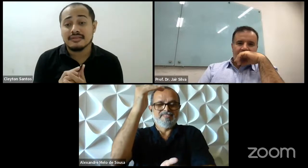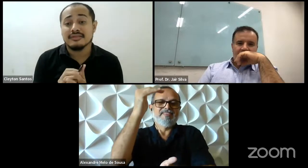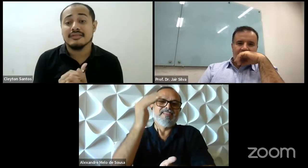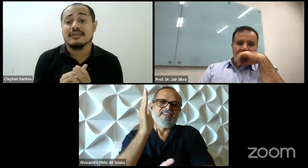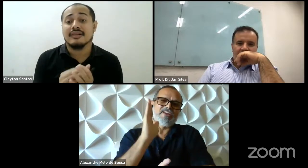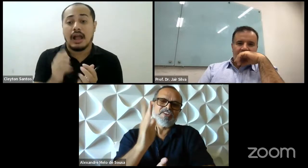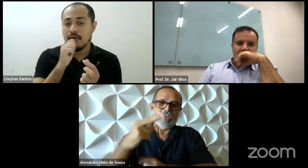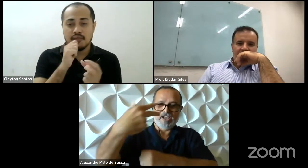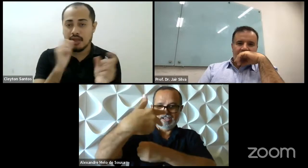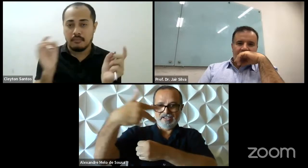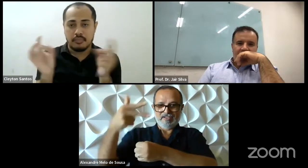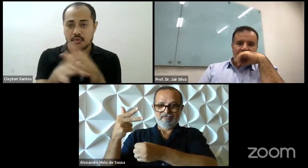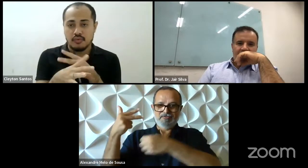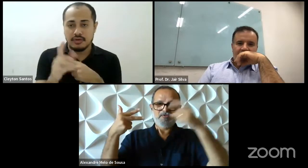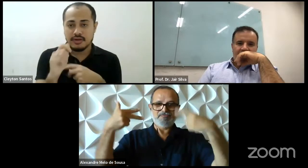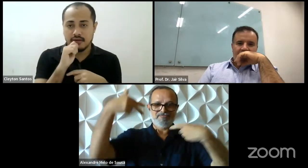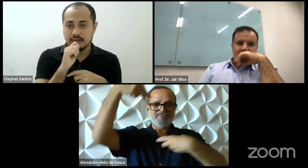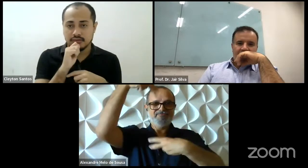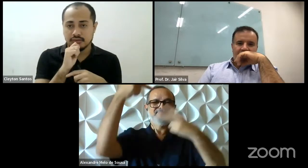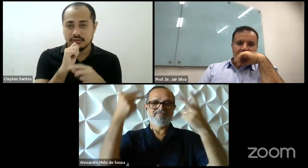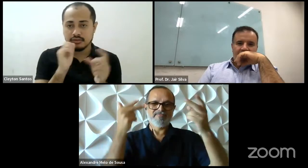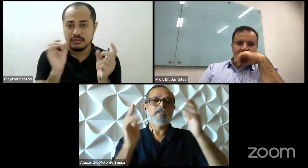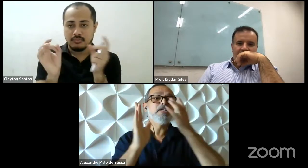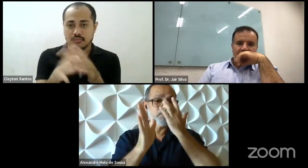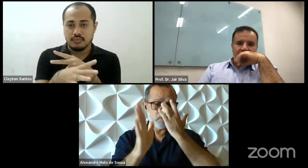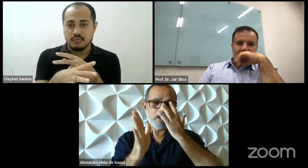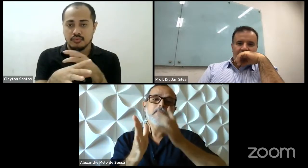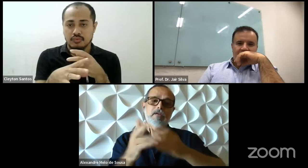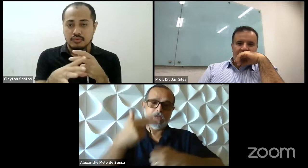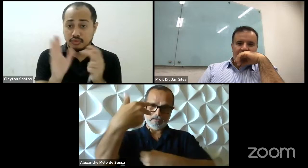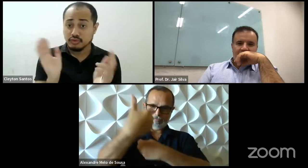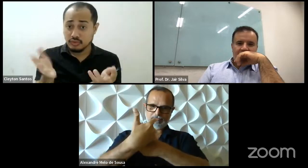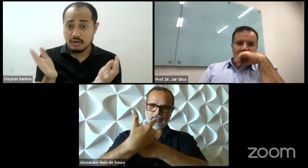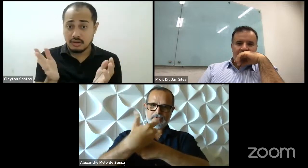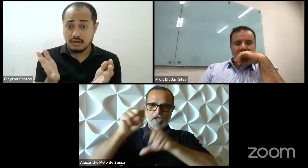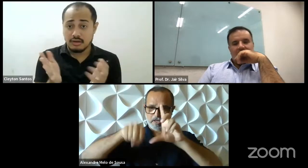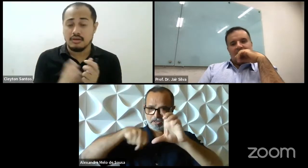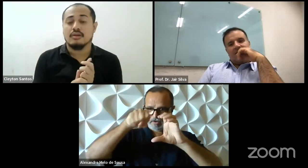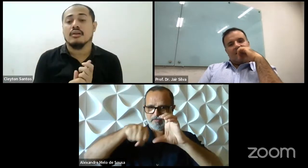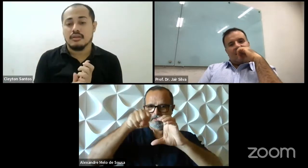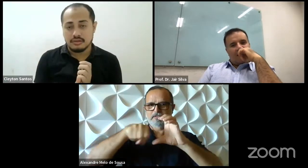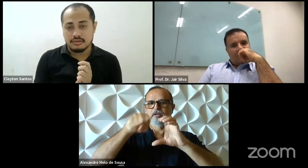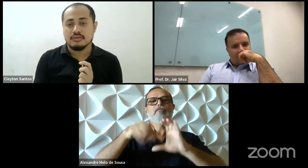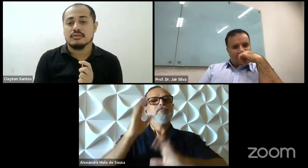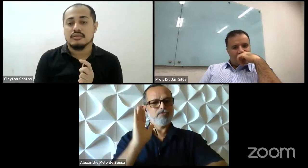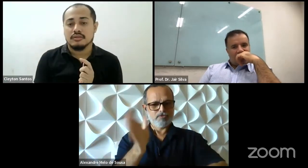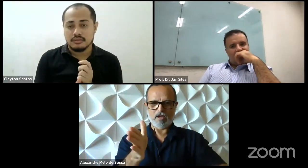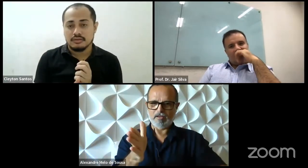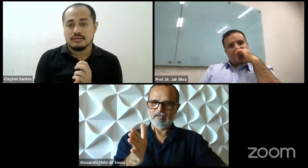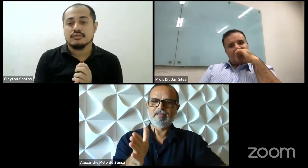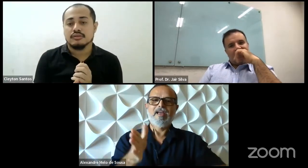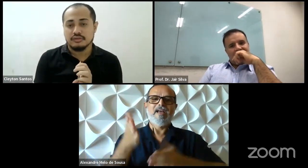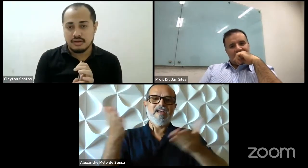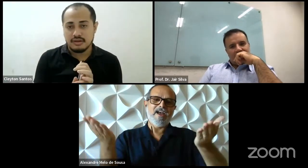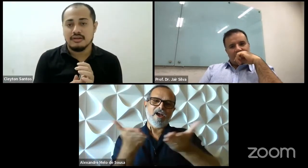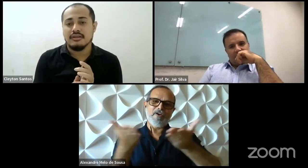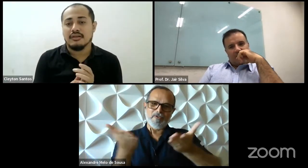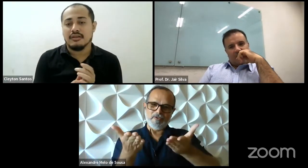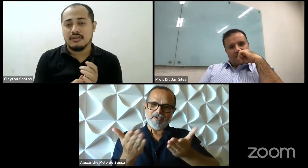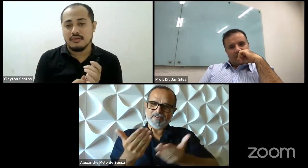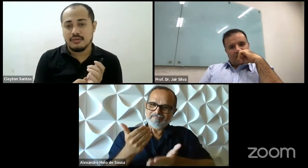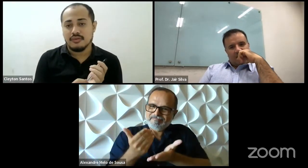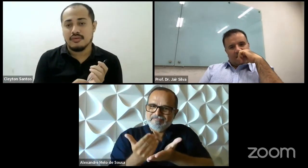Então, eu sou lá tendo o Acre também. Eu também participei, né, dessas informações, dessas coletas de dados,